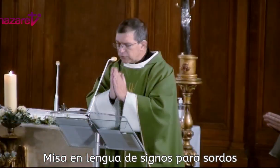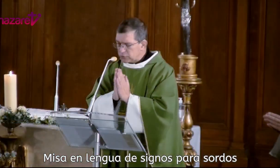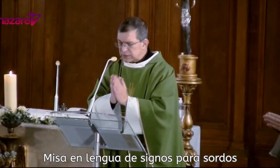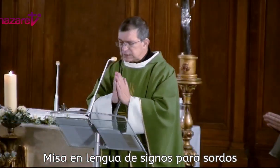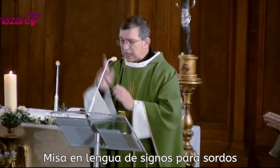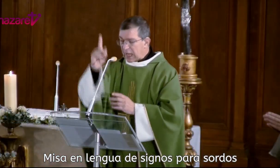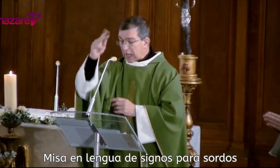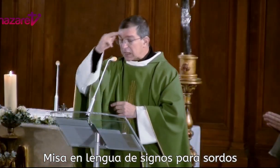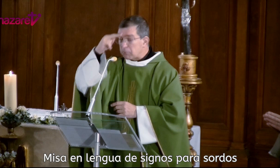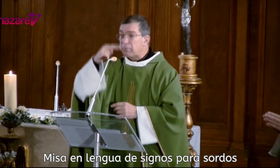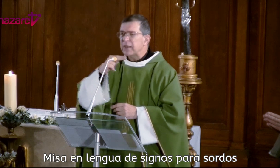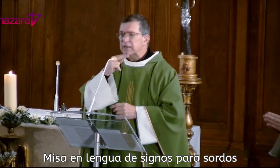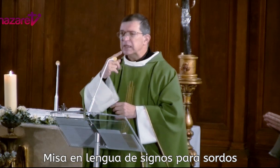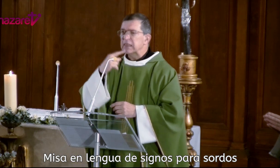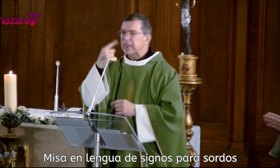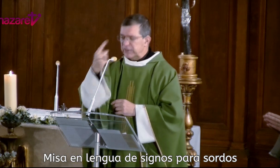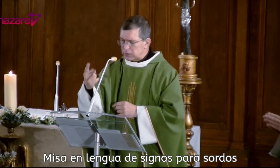oraciones al Padre diciendo: